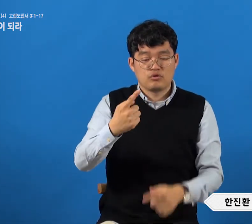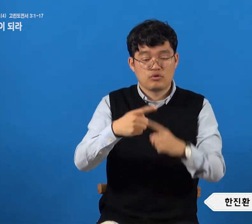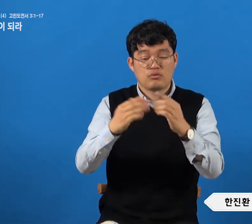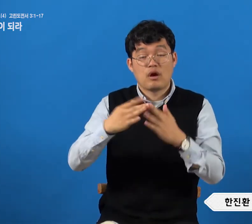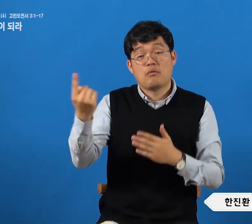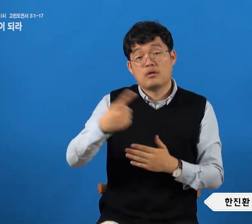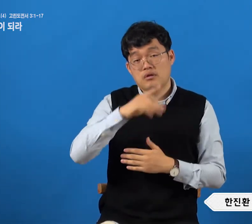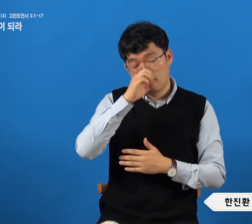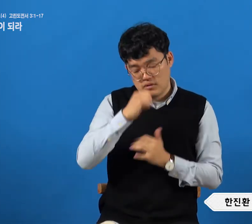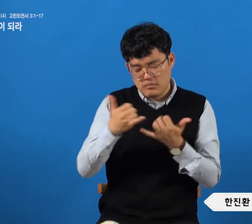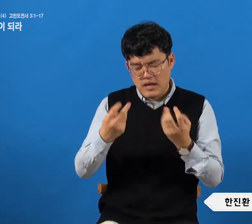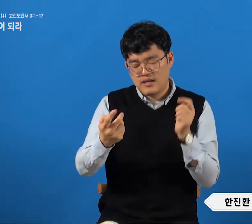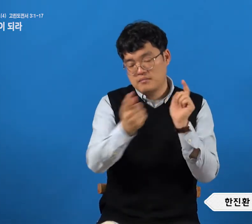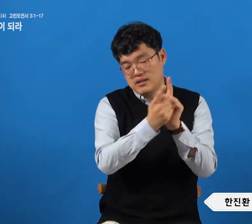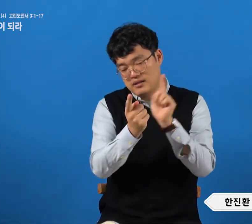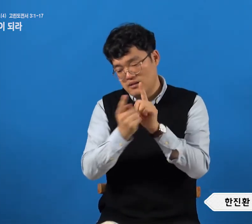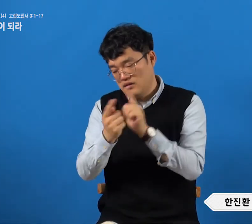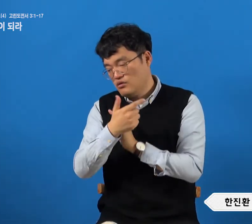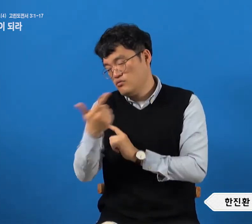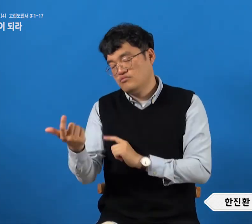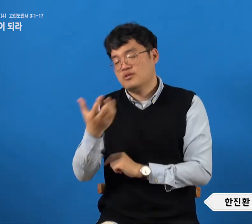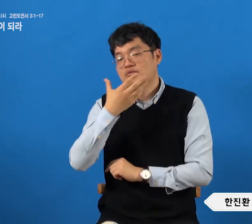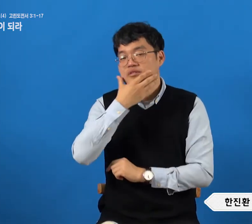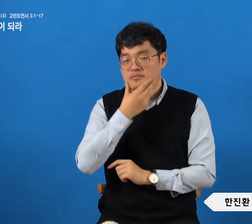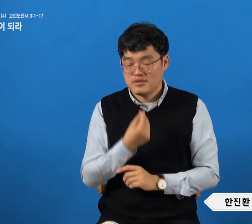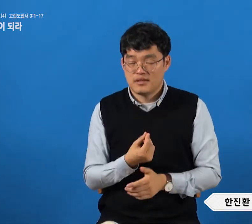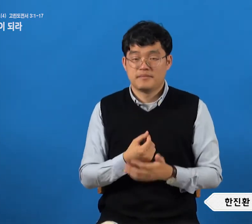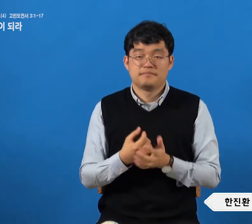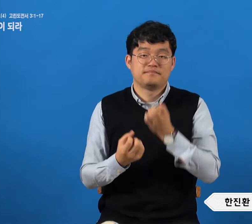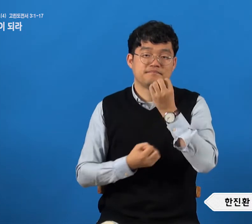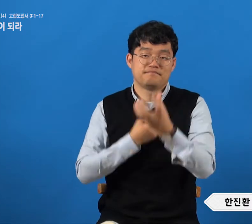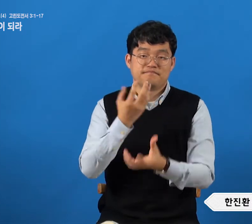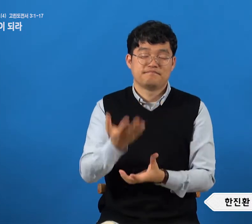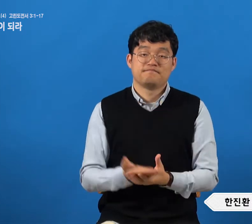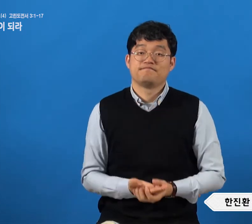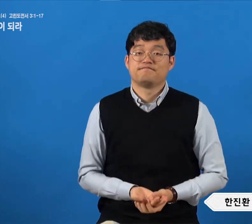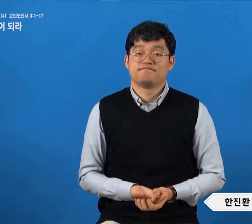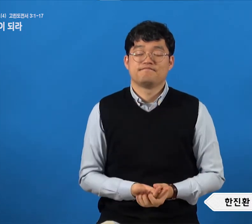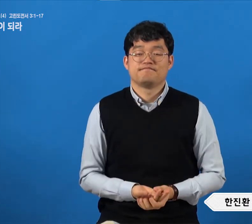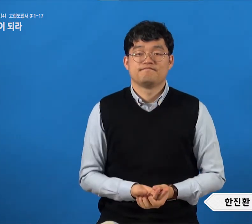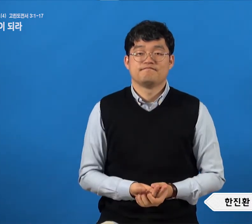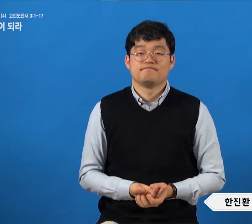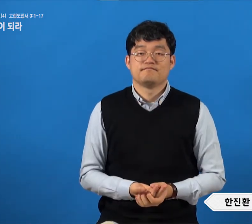분들 많이 만나서 너무나 행복했습니다.